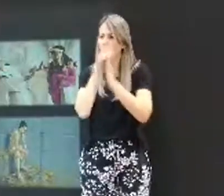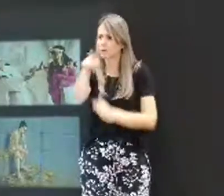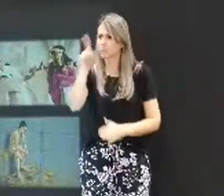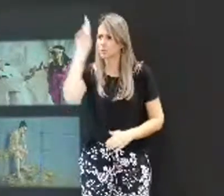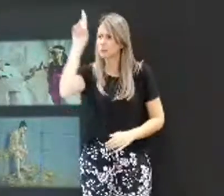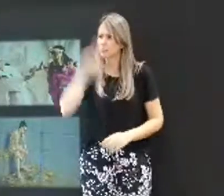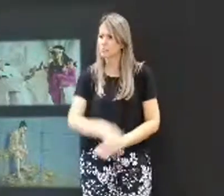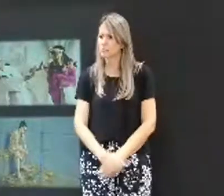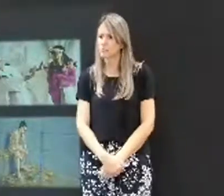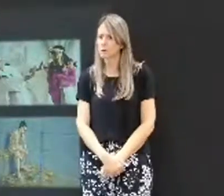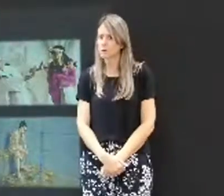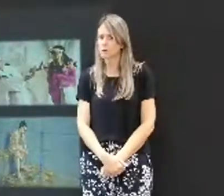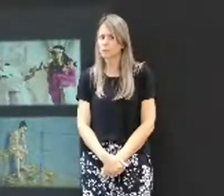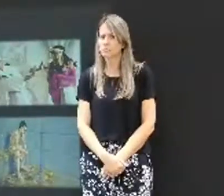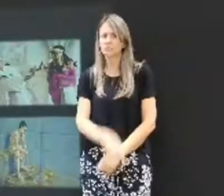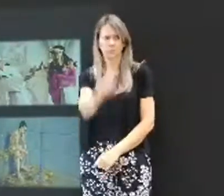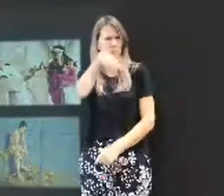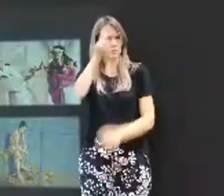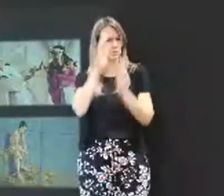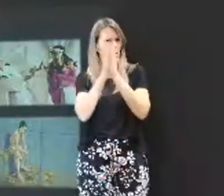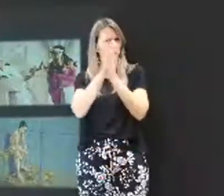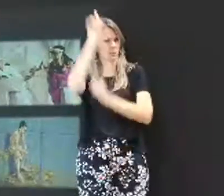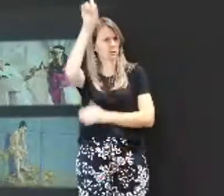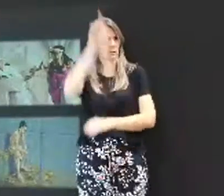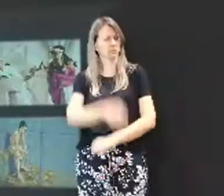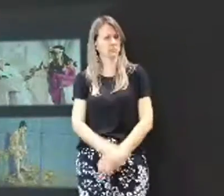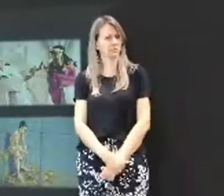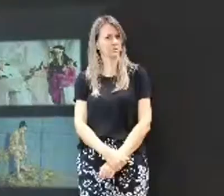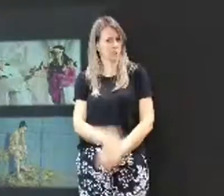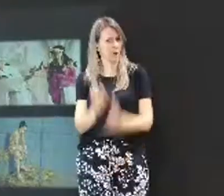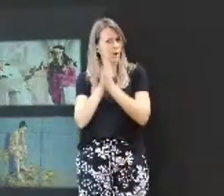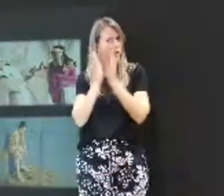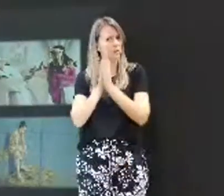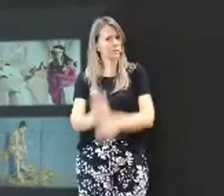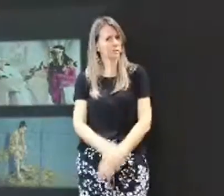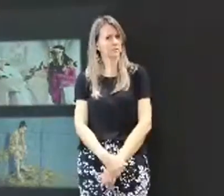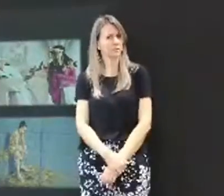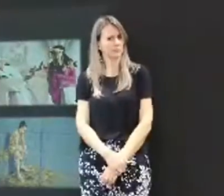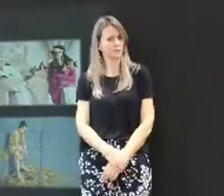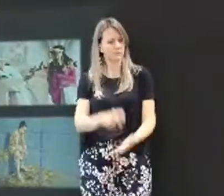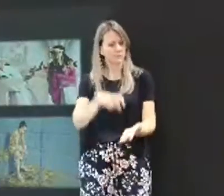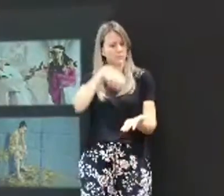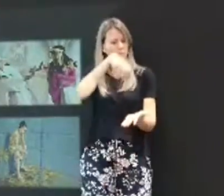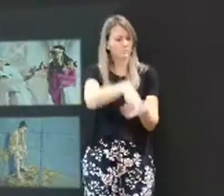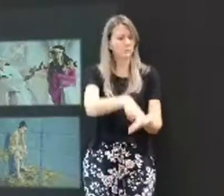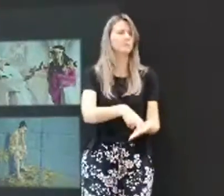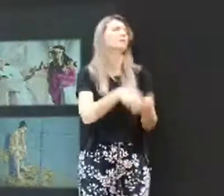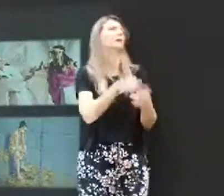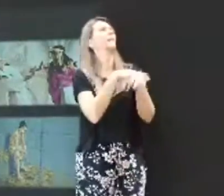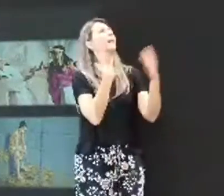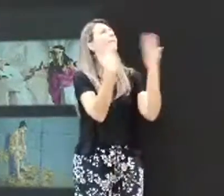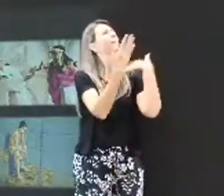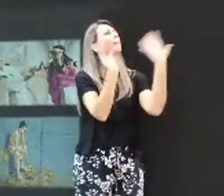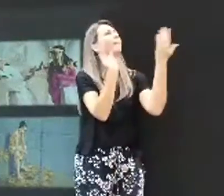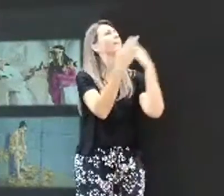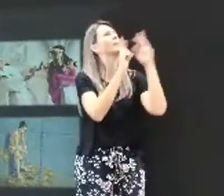também oram e fazem isso? Vocês oram a Deus? Oram? Você se prostra diante de Deus